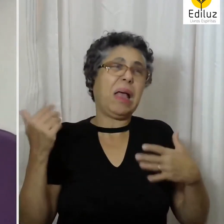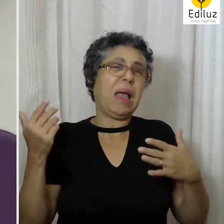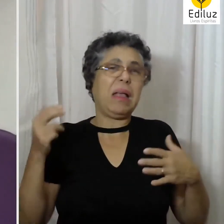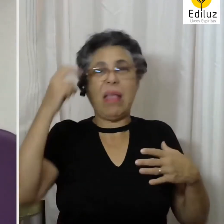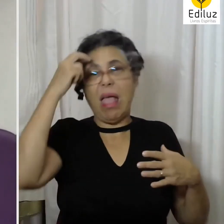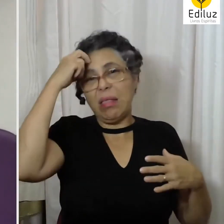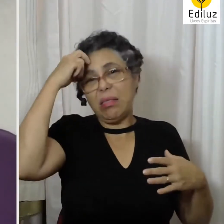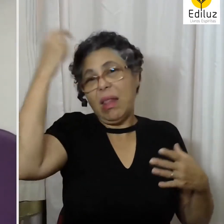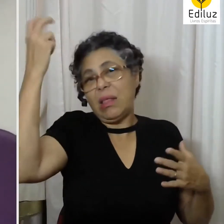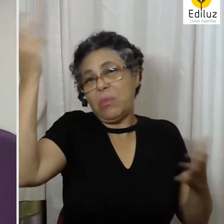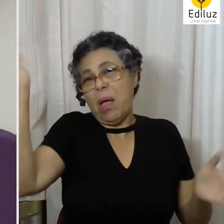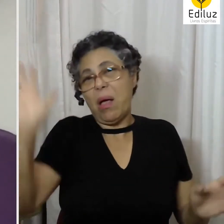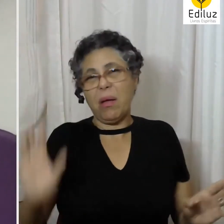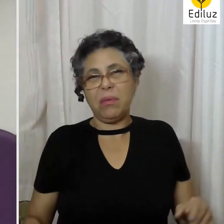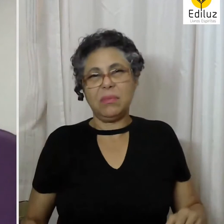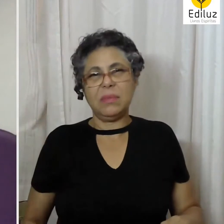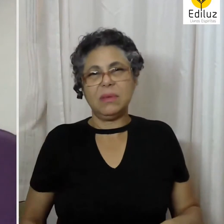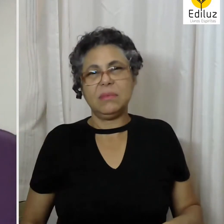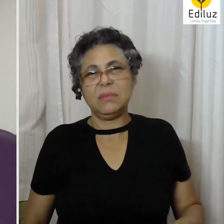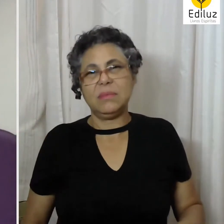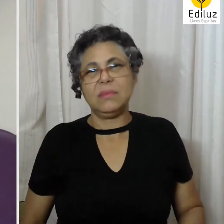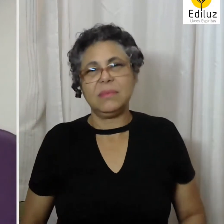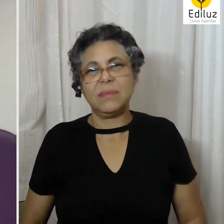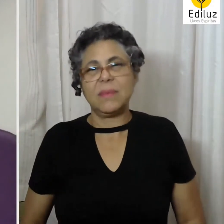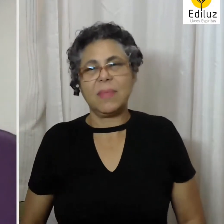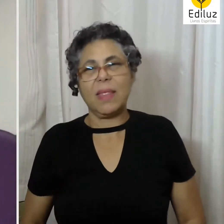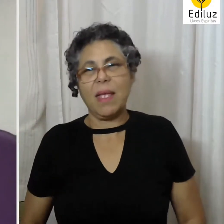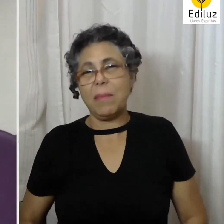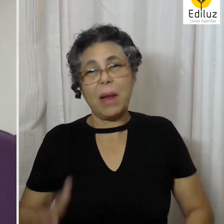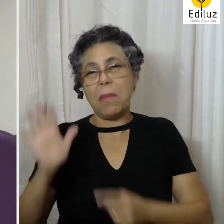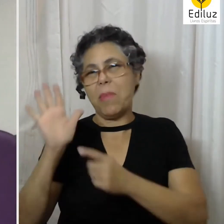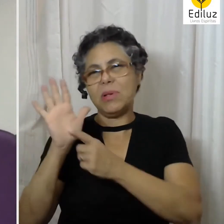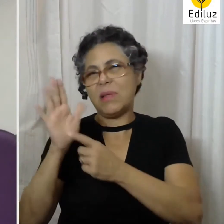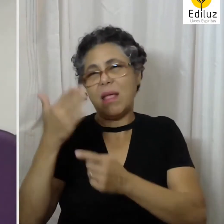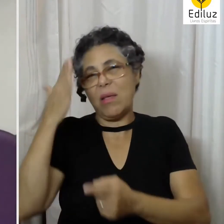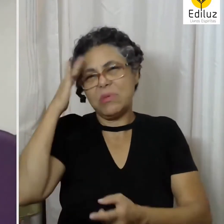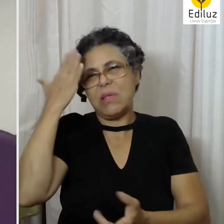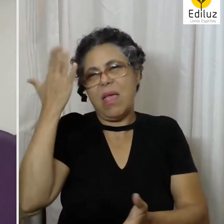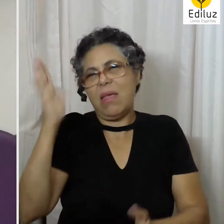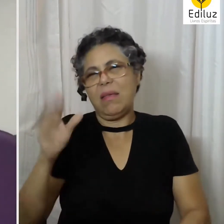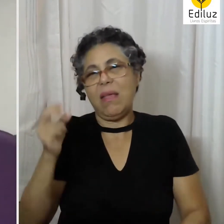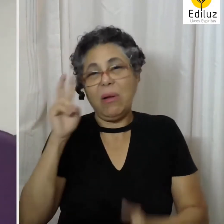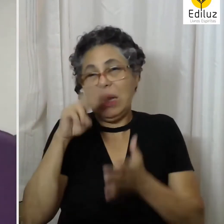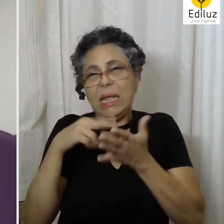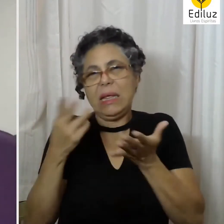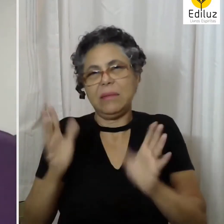intelecto para mostrar que sei, que li.